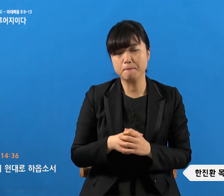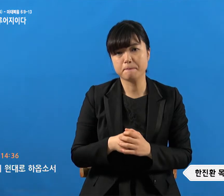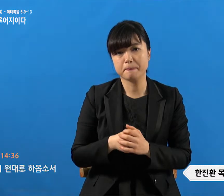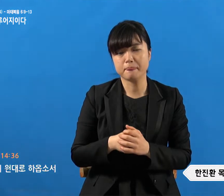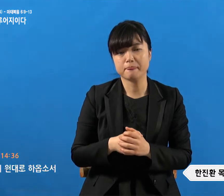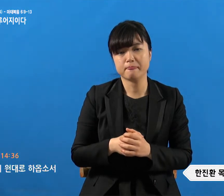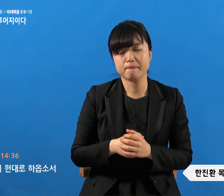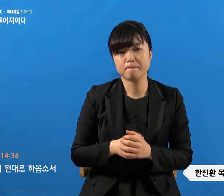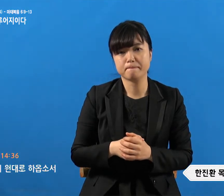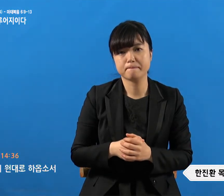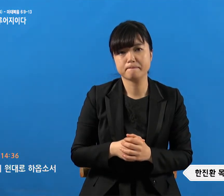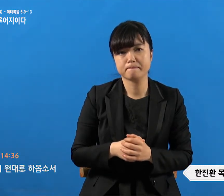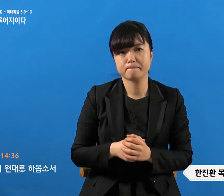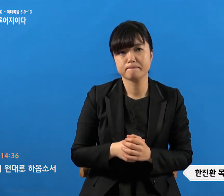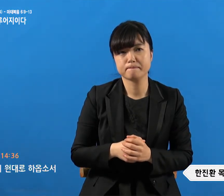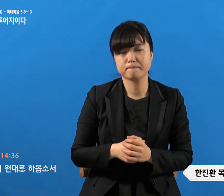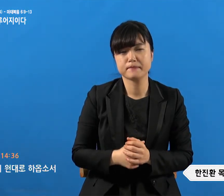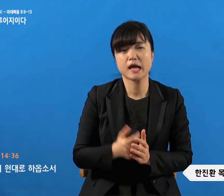됩니다.